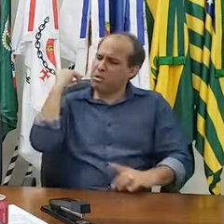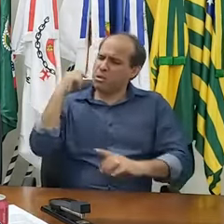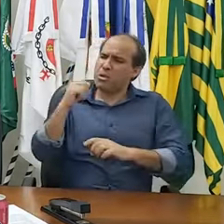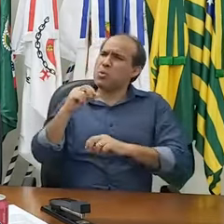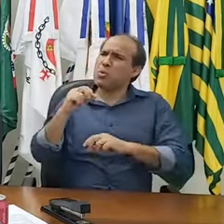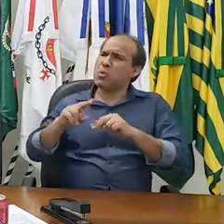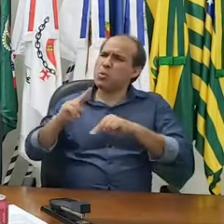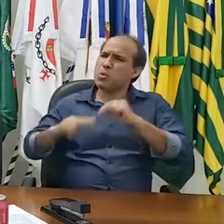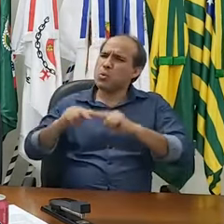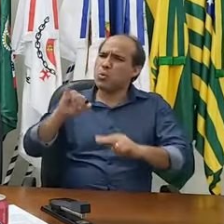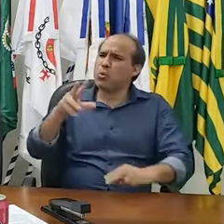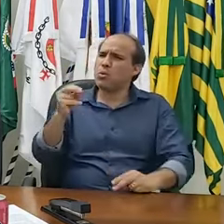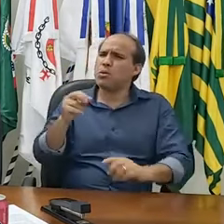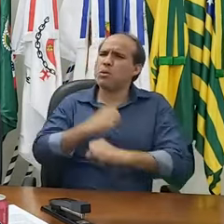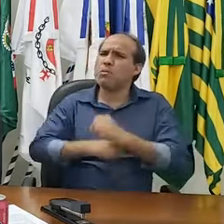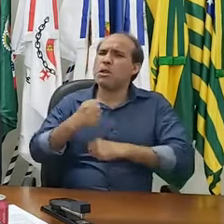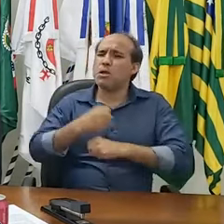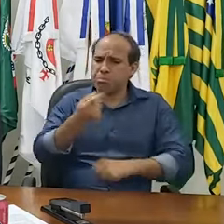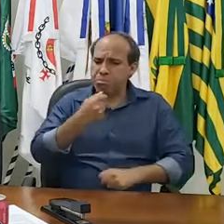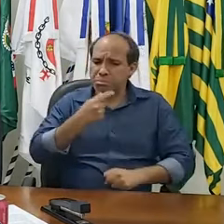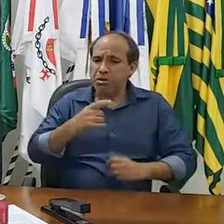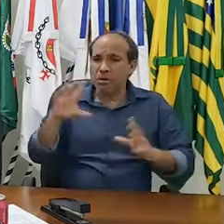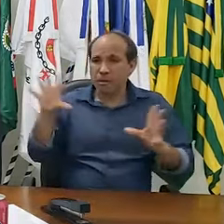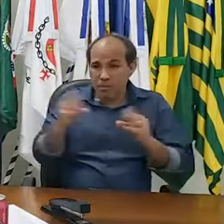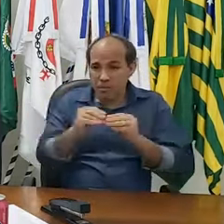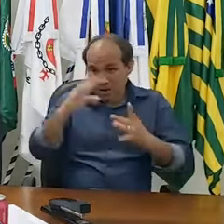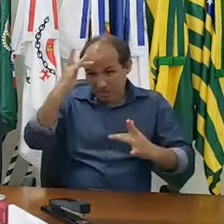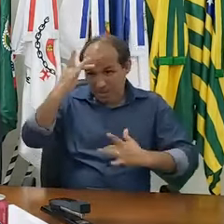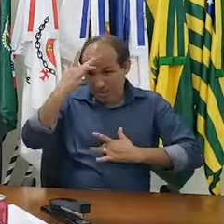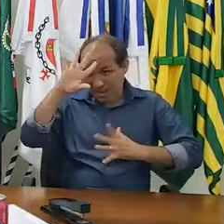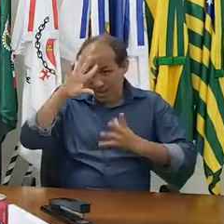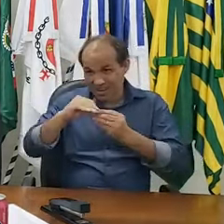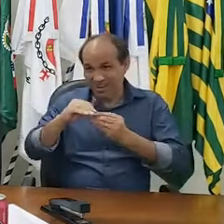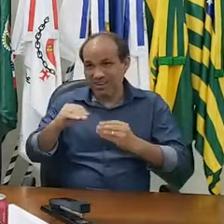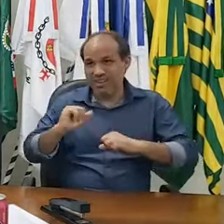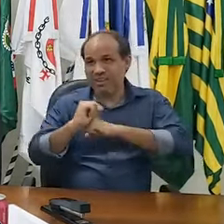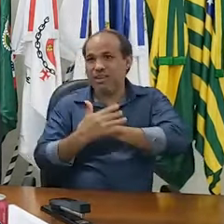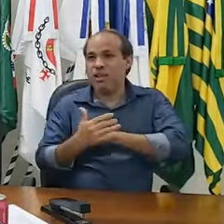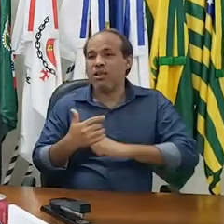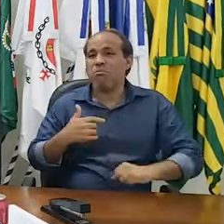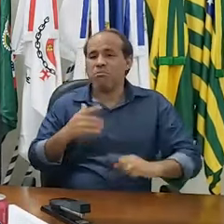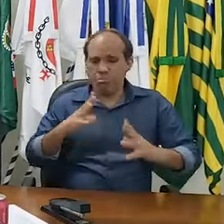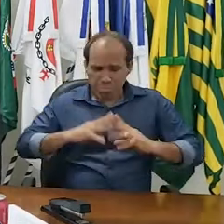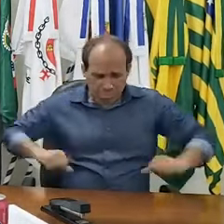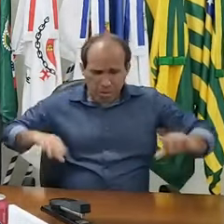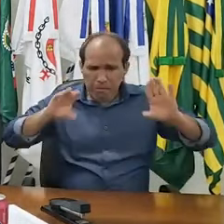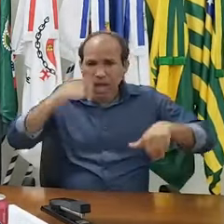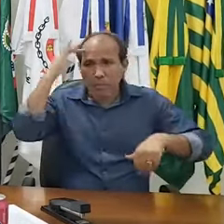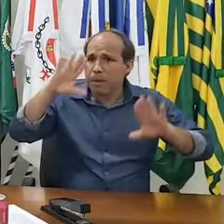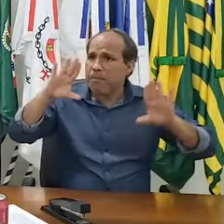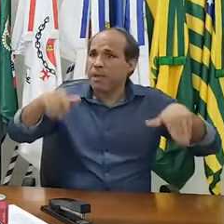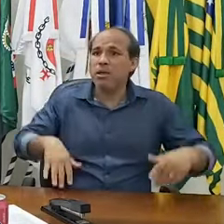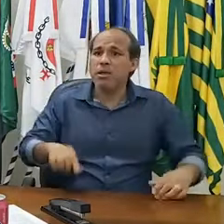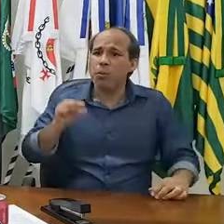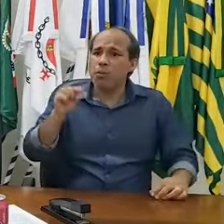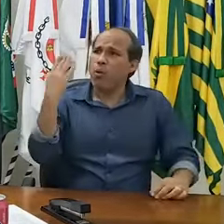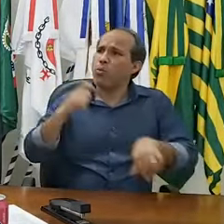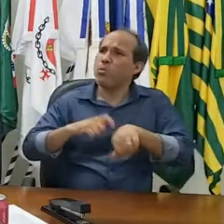aquele negócio para combater a malária e no dia seguinte estava bom. E vou dizer mais, né? Há poucos dias estava sentindo